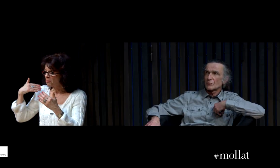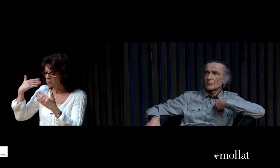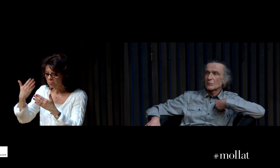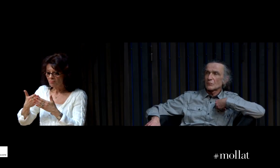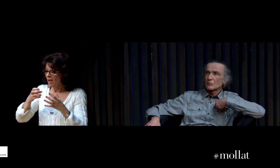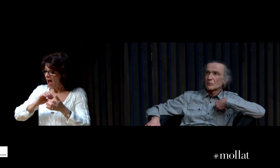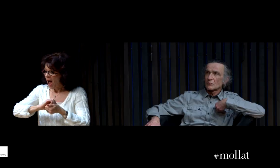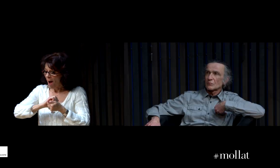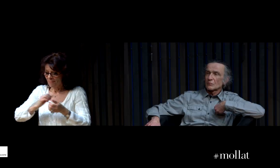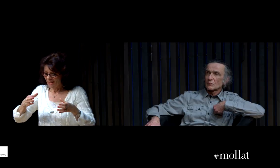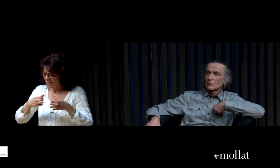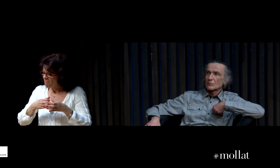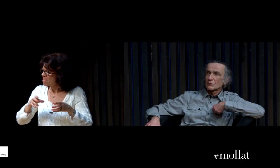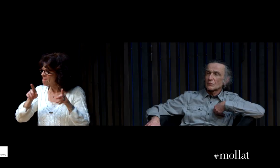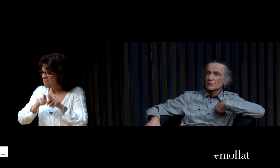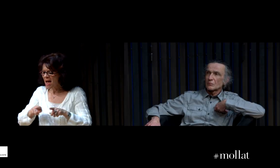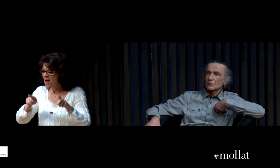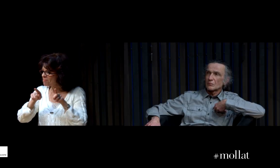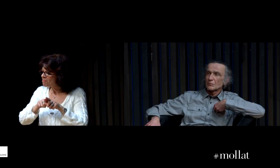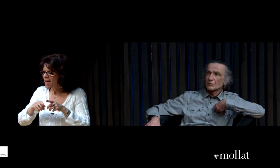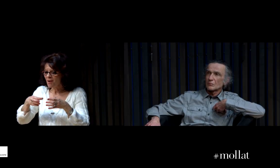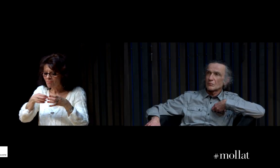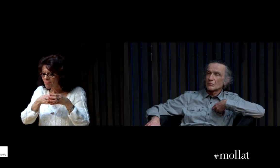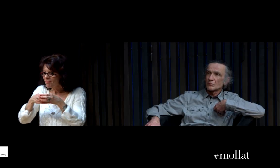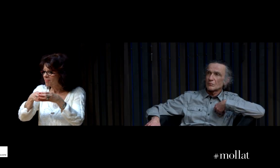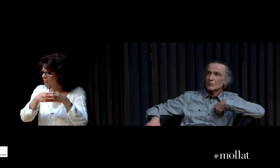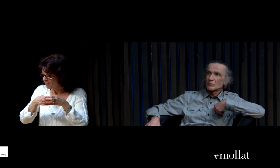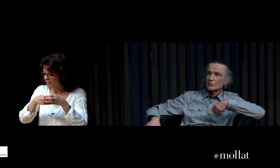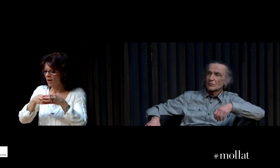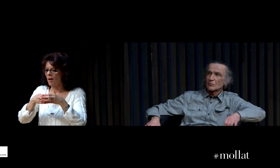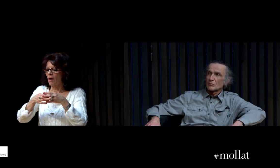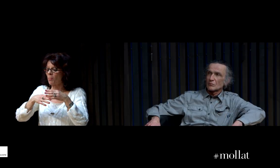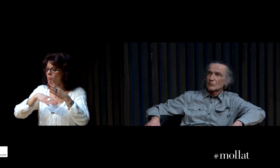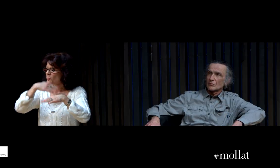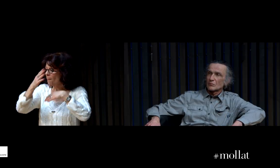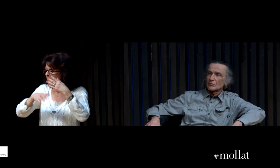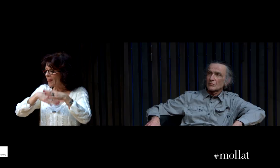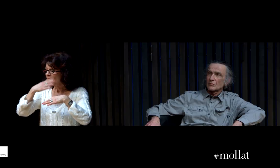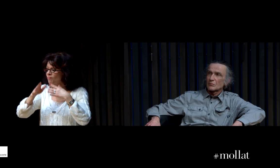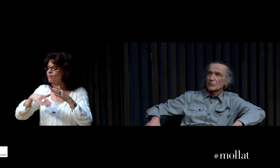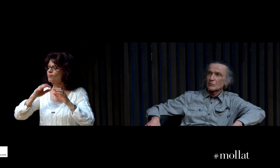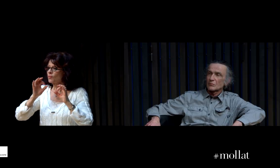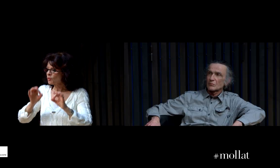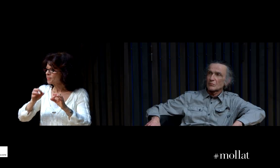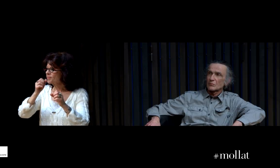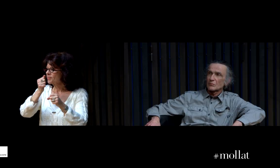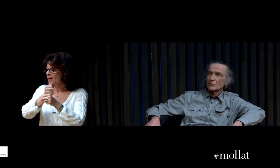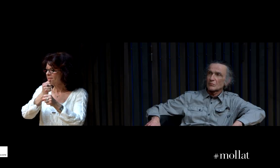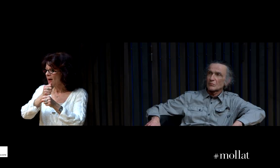Je n'étais pas. Ça ne m'interpellait pas. J'étais dans le groupe d'amis avec les mêmes personnes que je fréquentais, tout